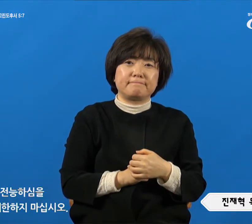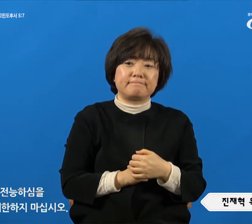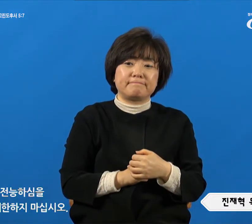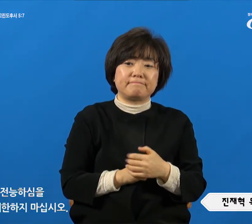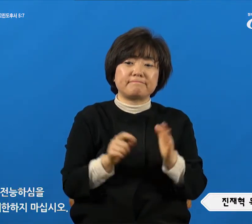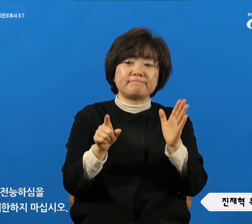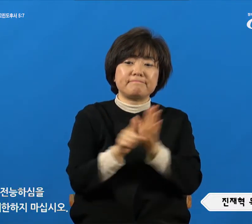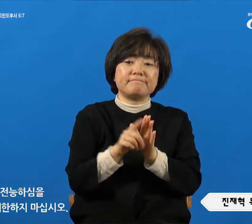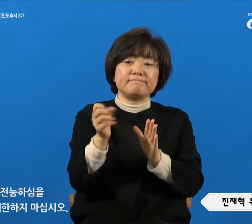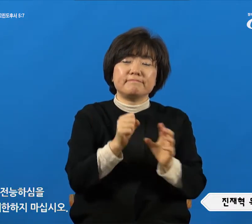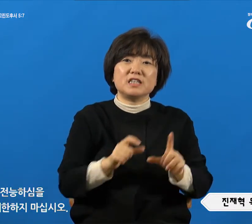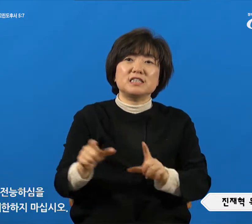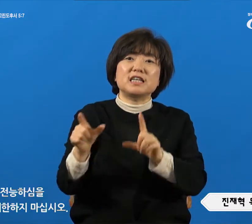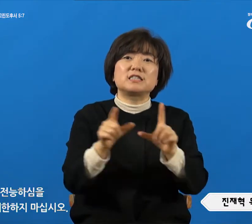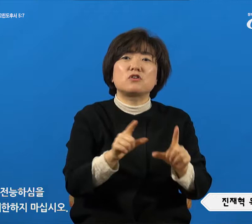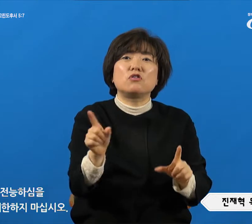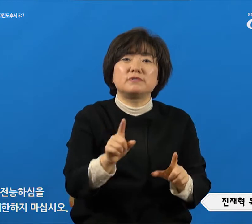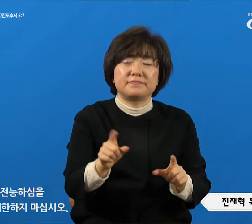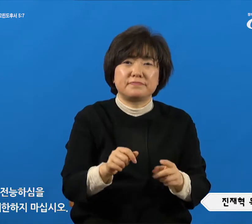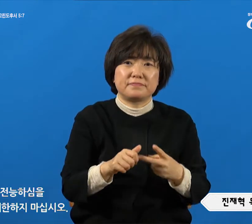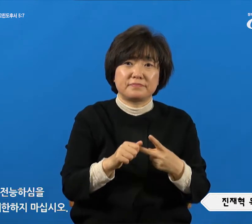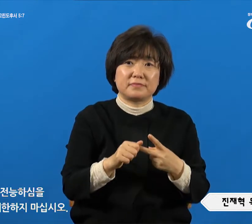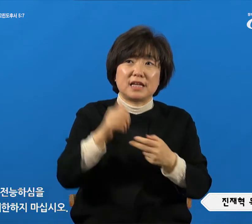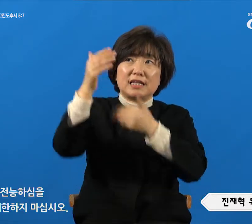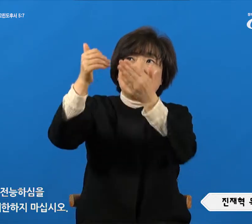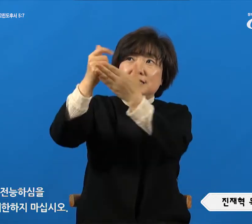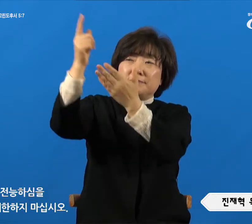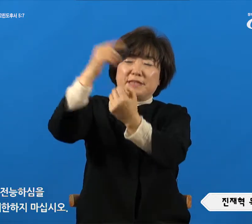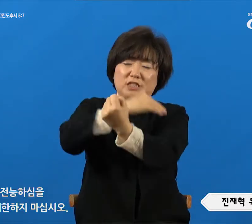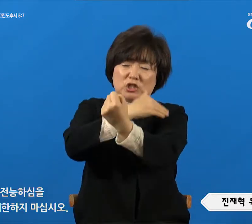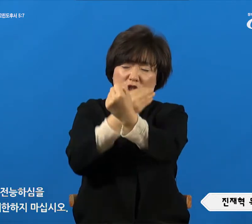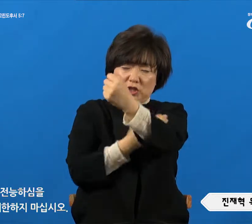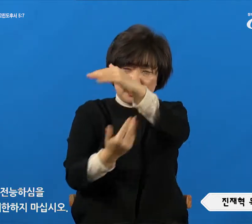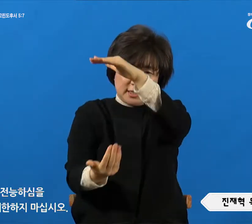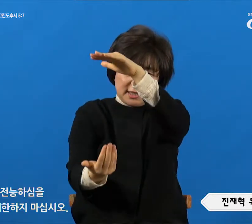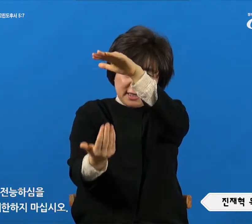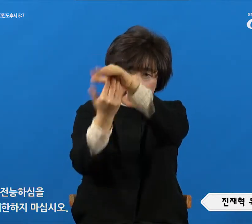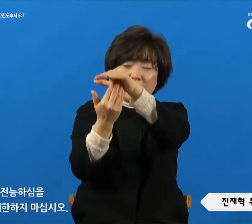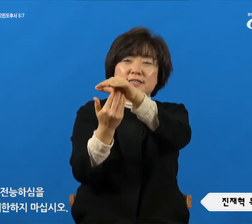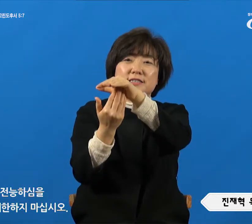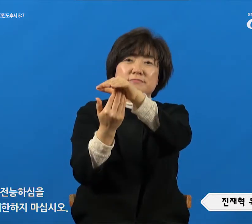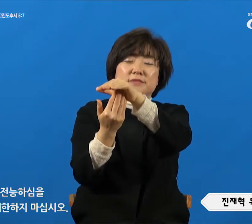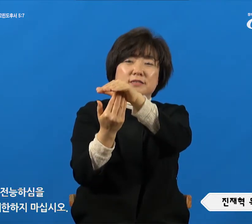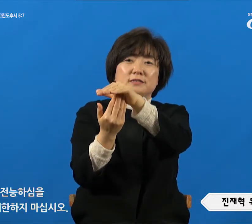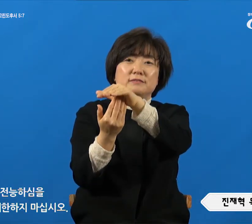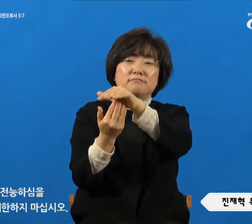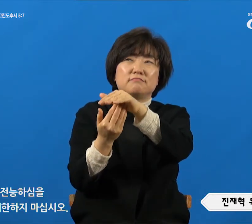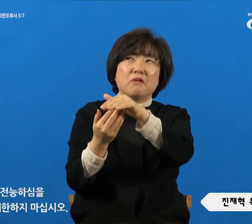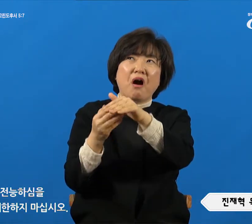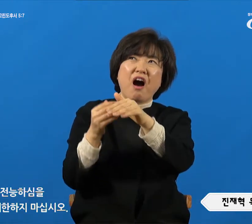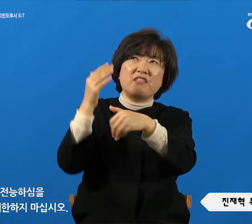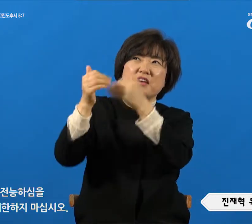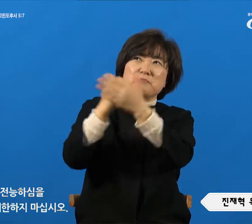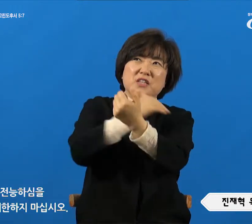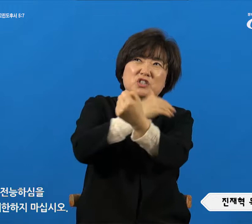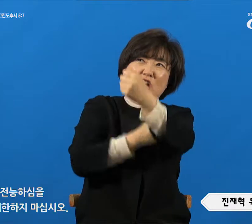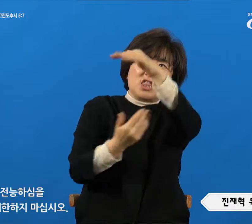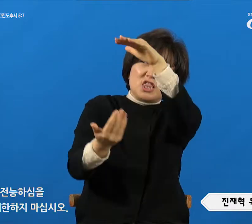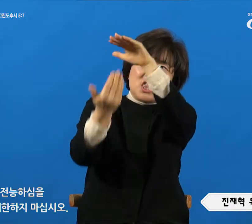어떻게 믿음으로 사는 것입니까? 하나님의 전능하심을 함부로 제한하지